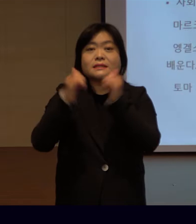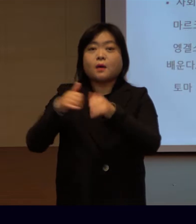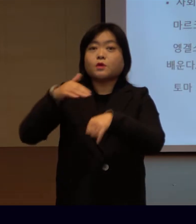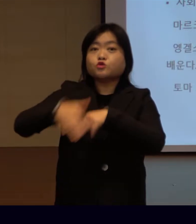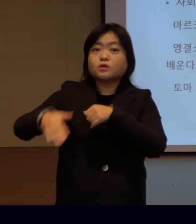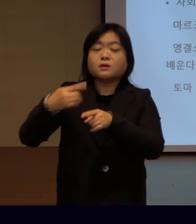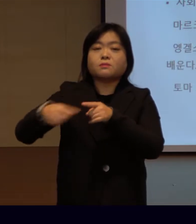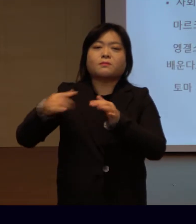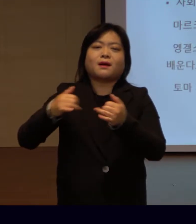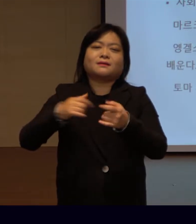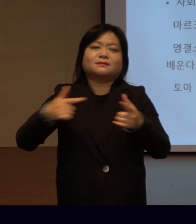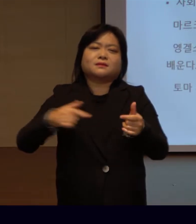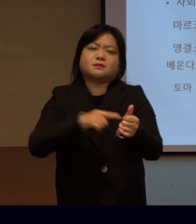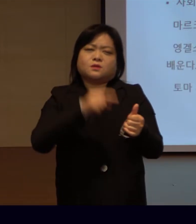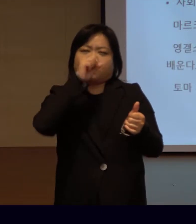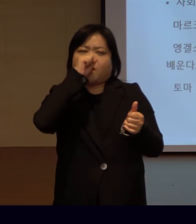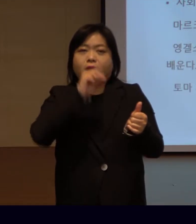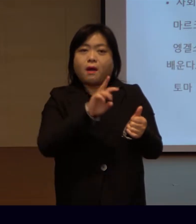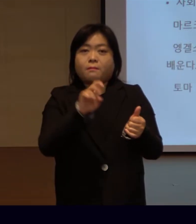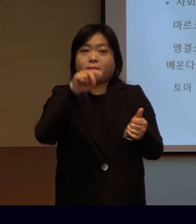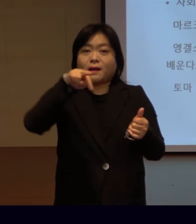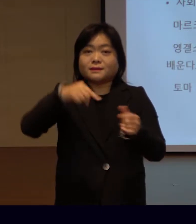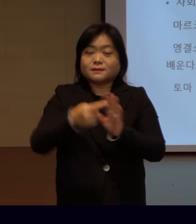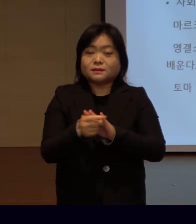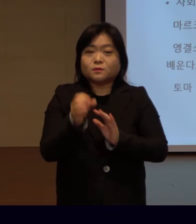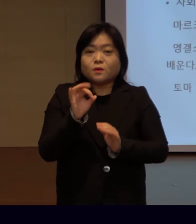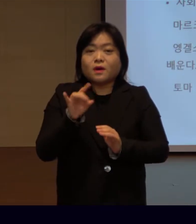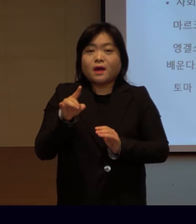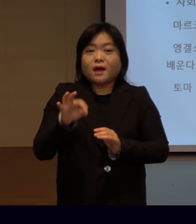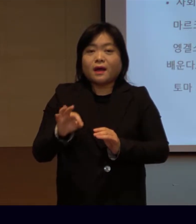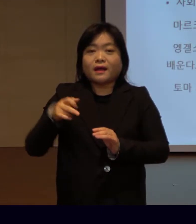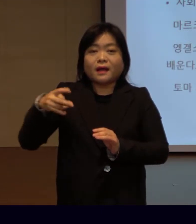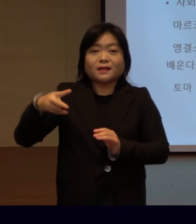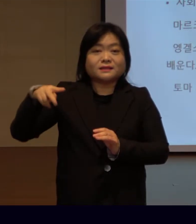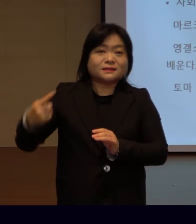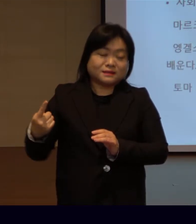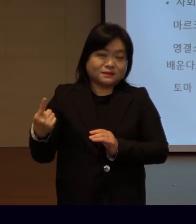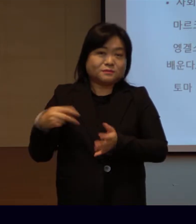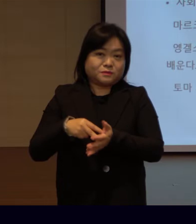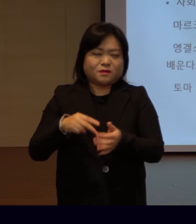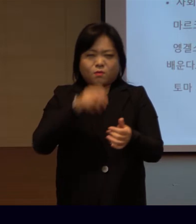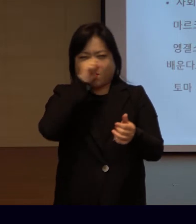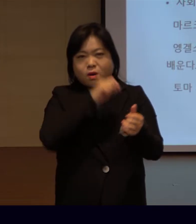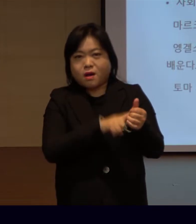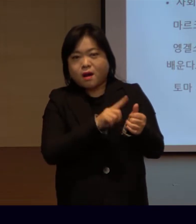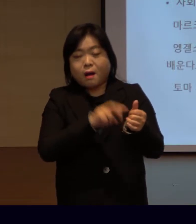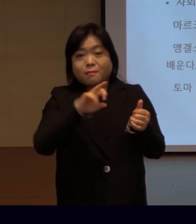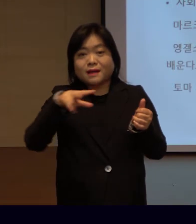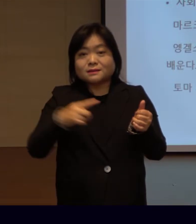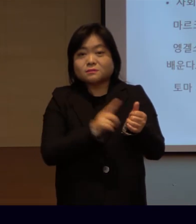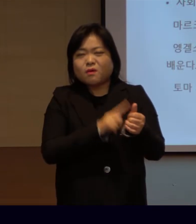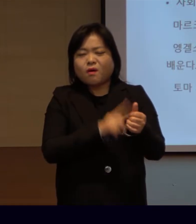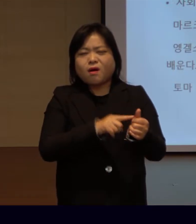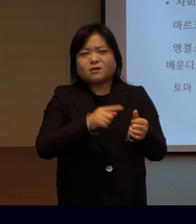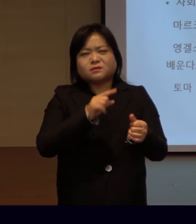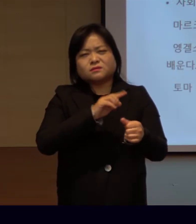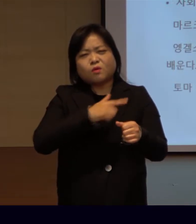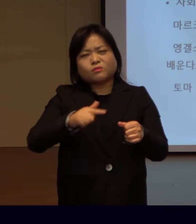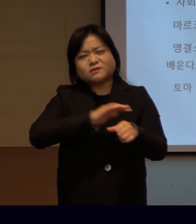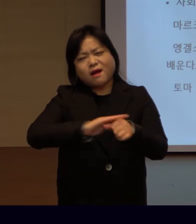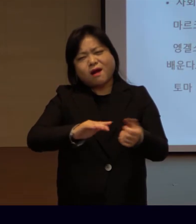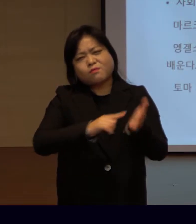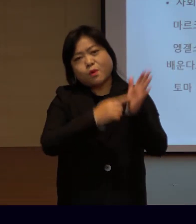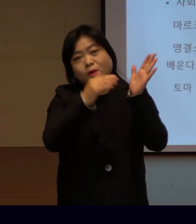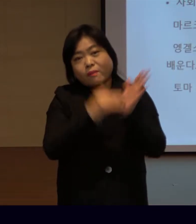비평가들입니다. 막스, 엥겔스. 막스는 그 시대를 너무 잘 표현했다. 엥겔스 같은 경우는 그 어떤 사회학자 책이나 그